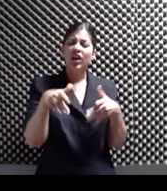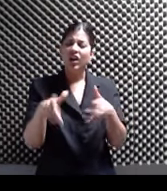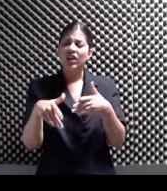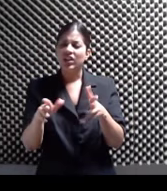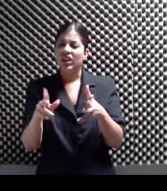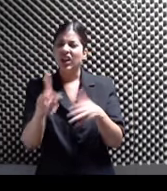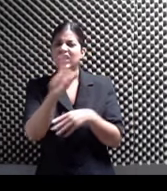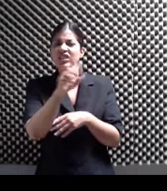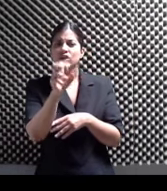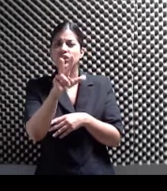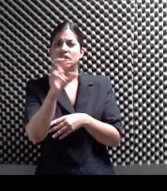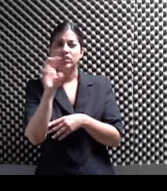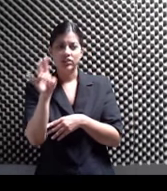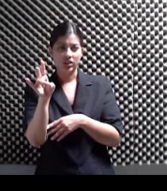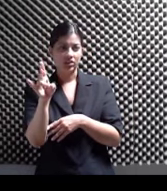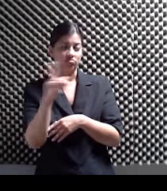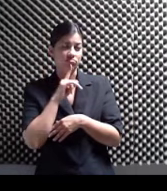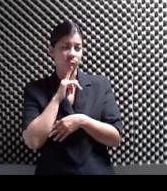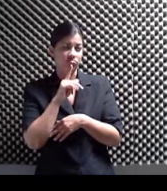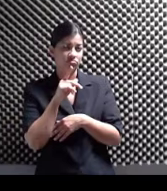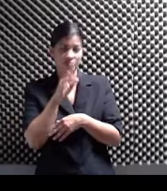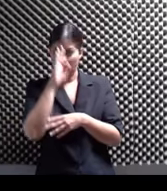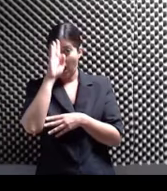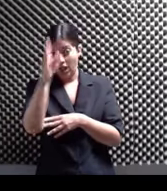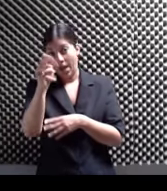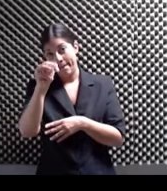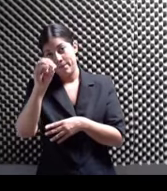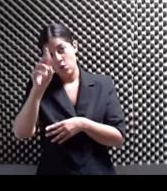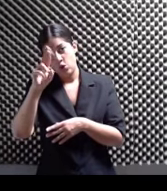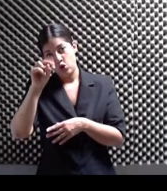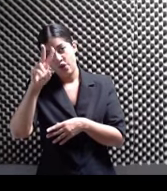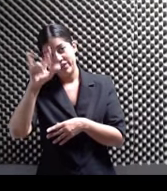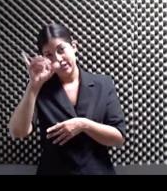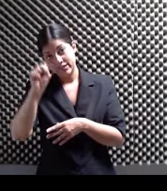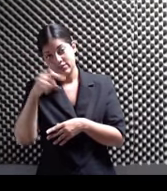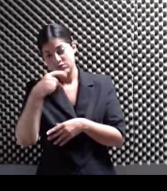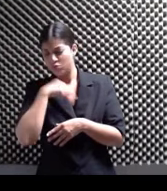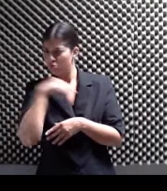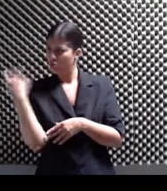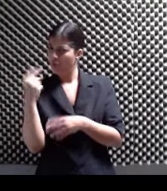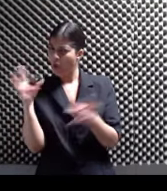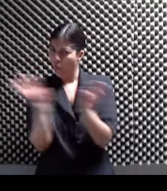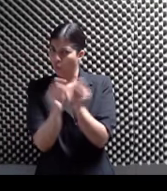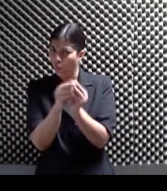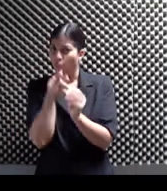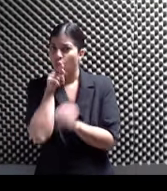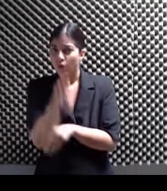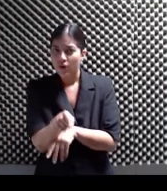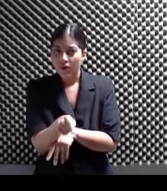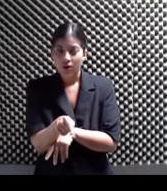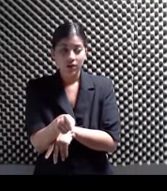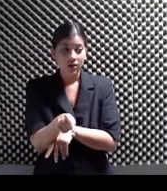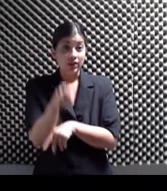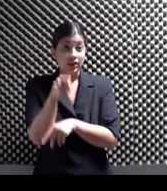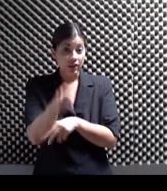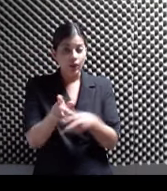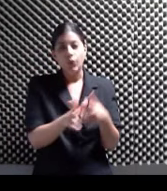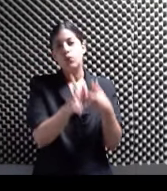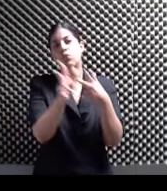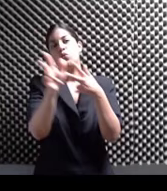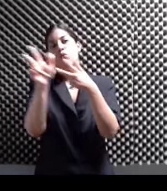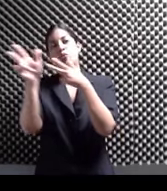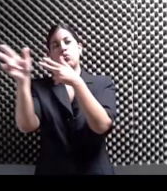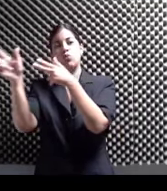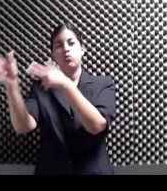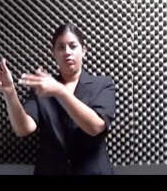carretera 137, que es el Expreso hacia Morovis. Okay. Allí nos encontramos y de ahí vamos